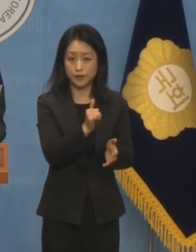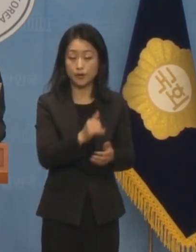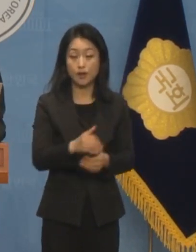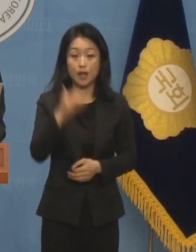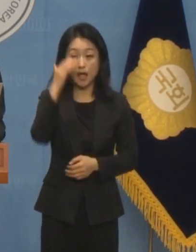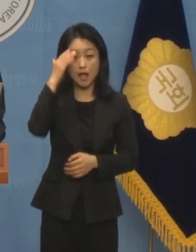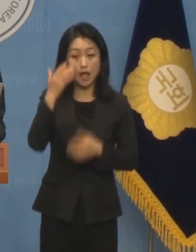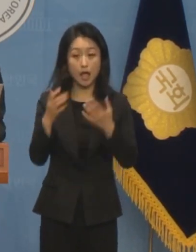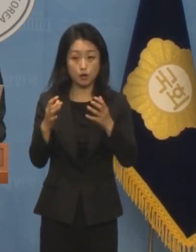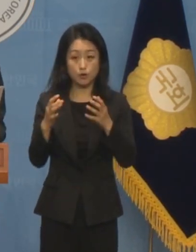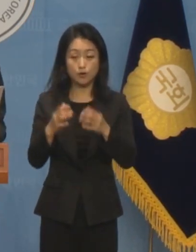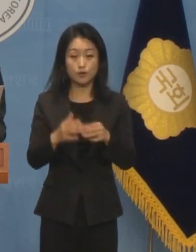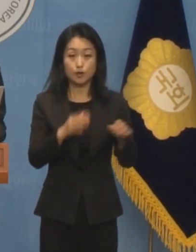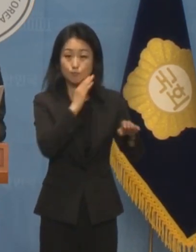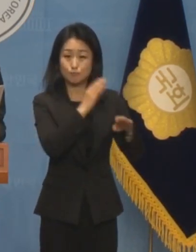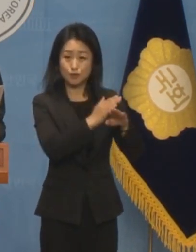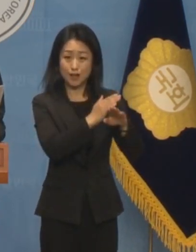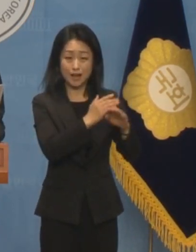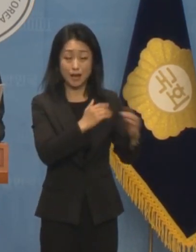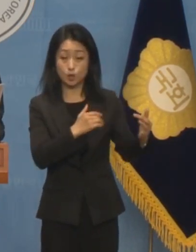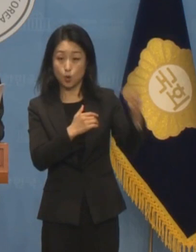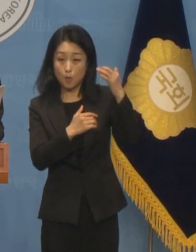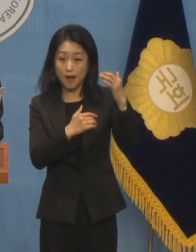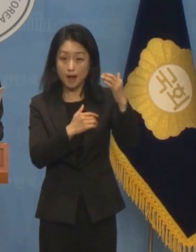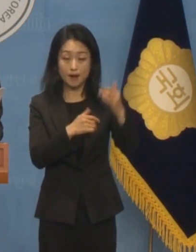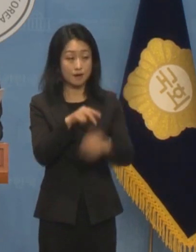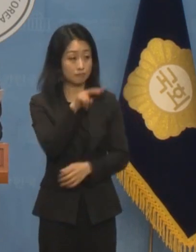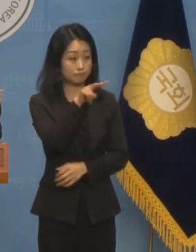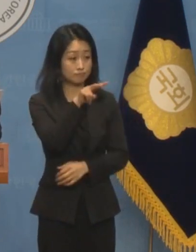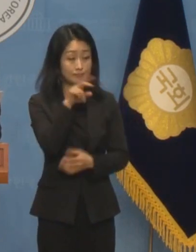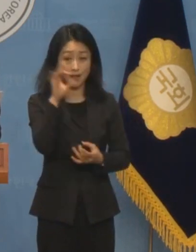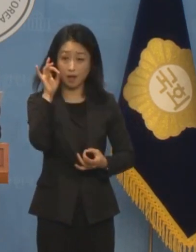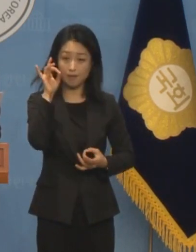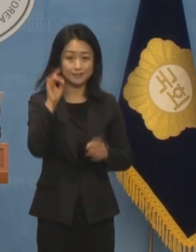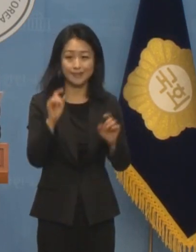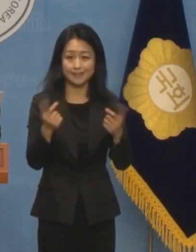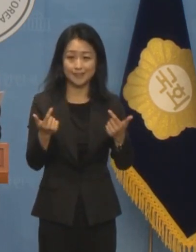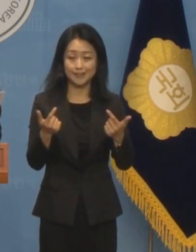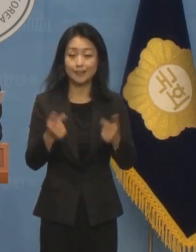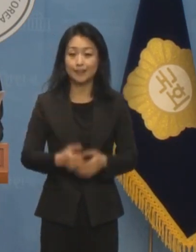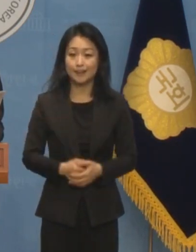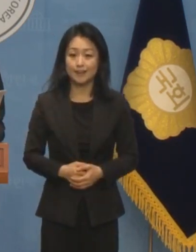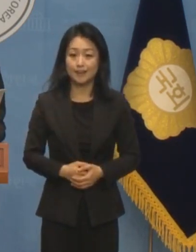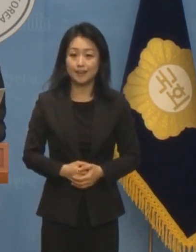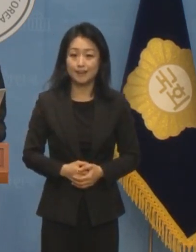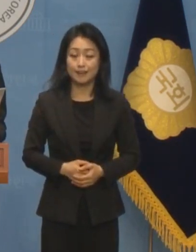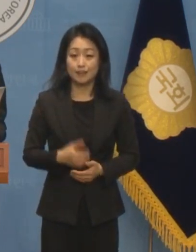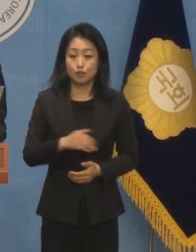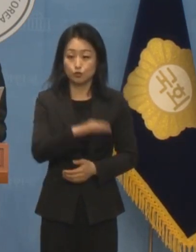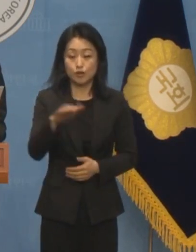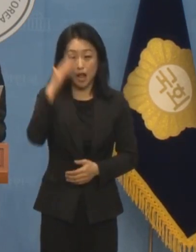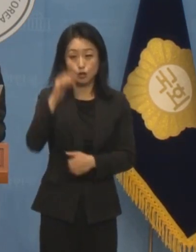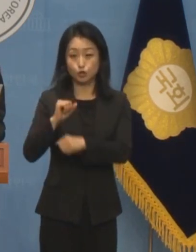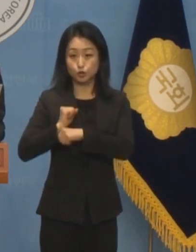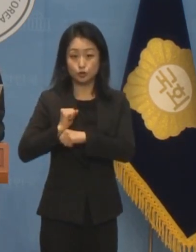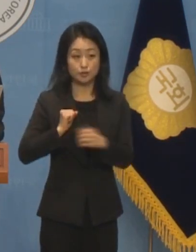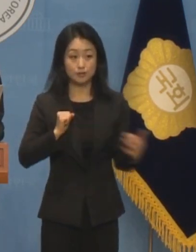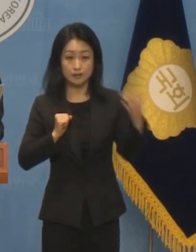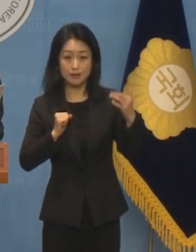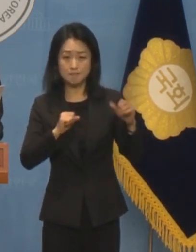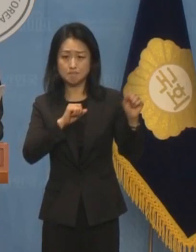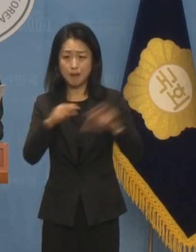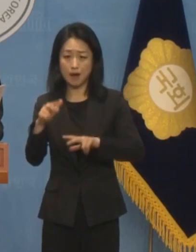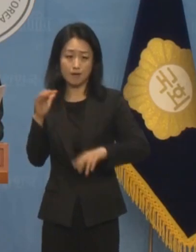우리는 북한의 이러한 저열한 도발을 지켜보고만 있진 않을 것입니다. 우리 군은 북한의 도발에